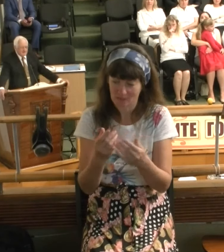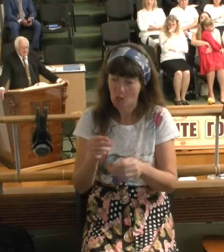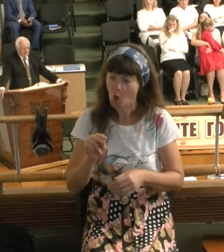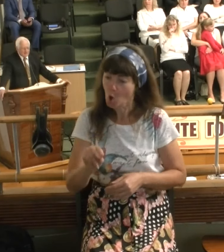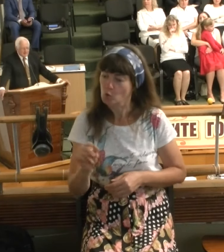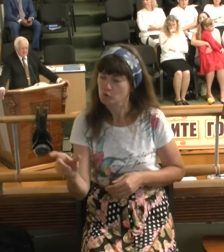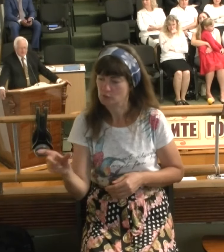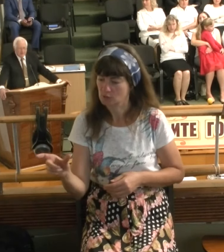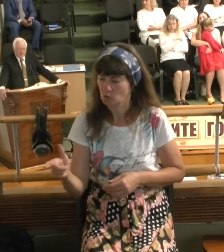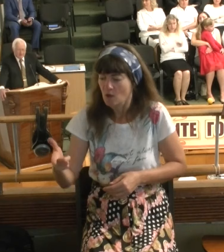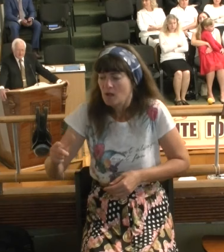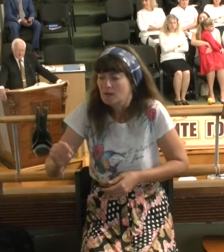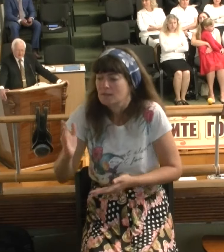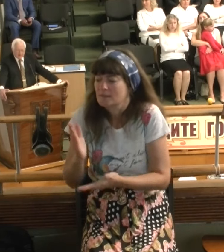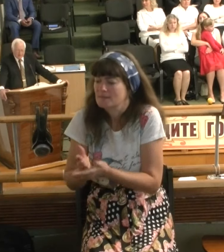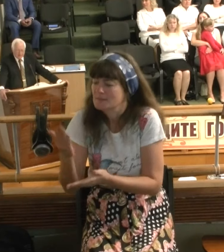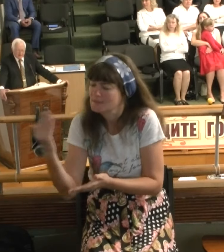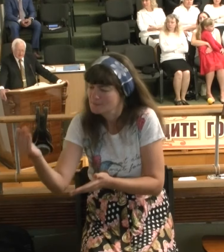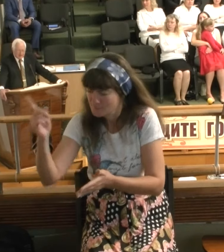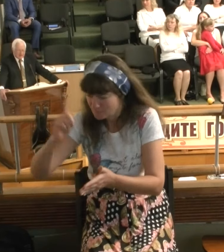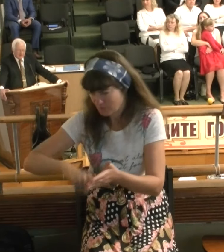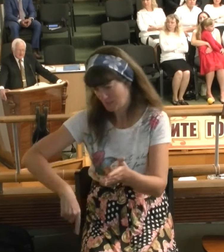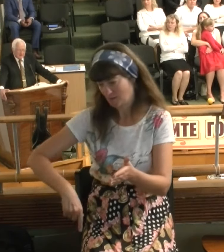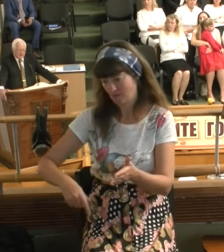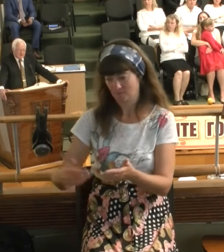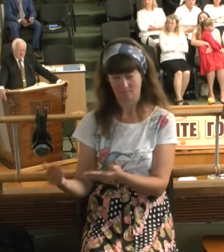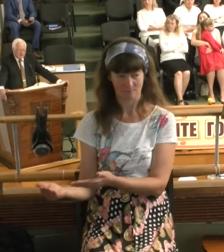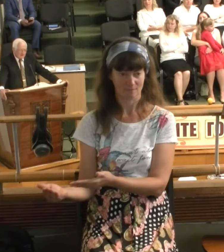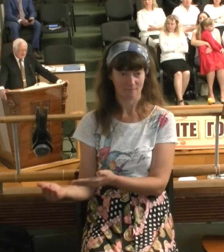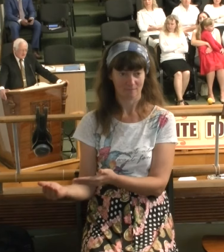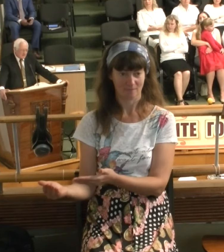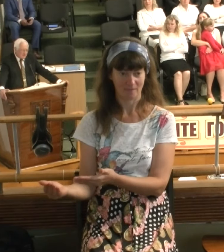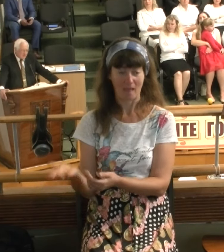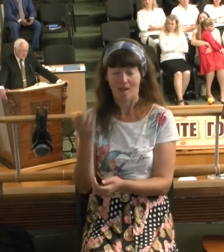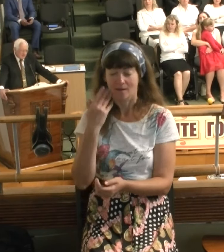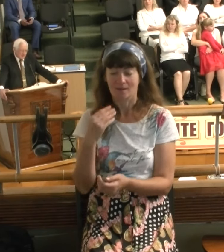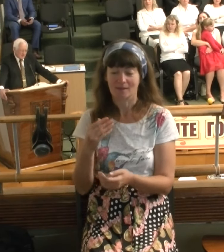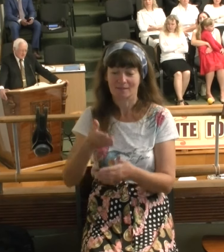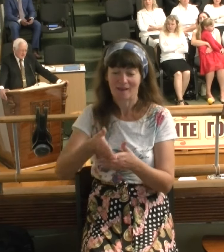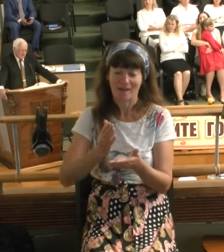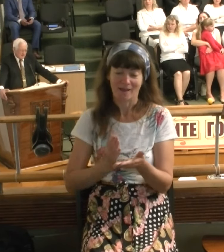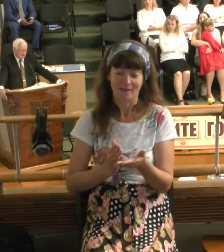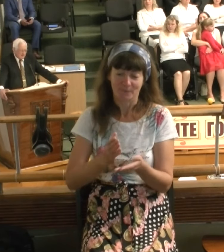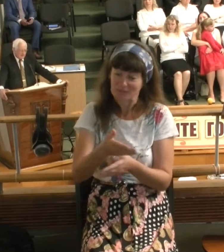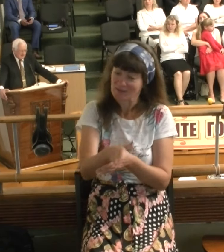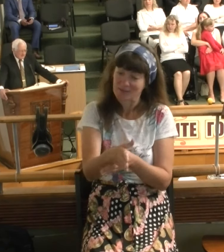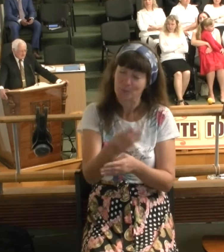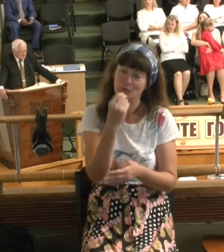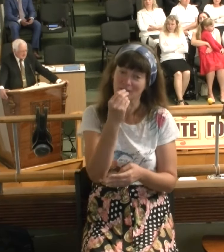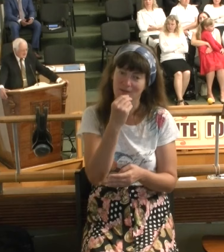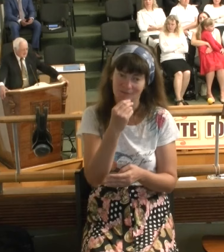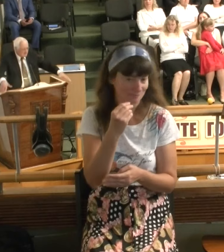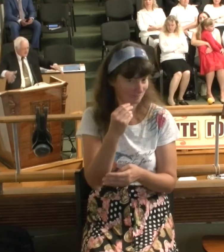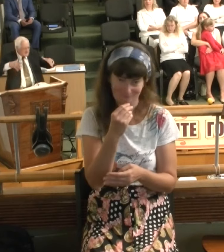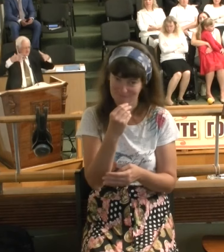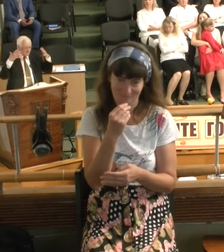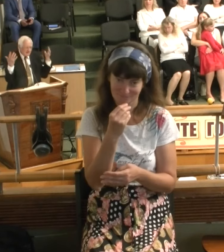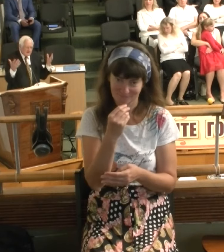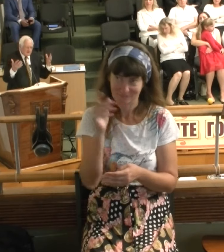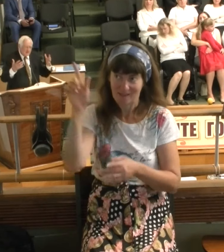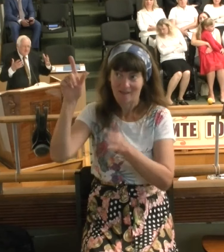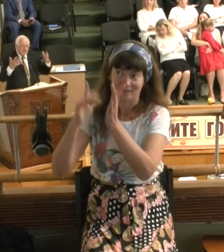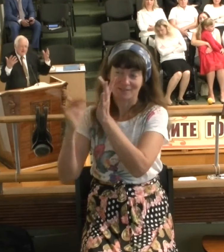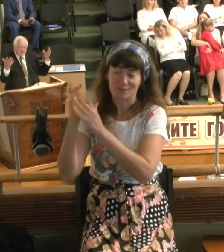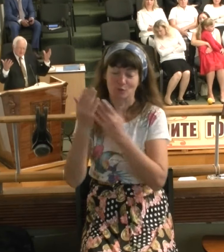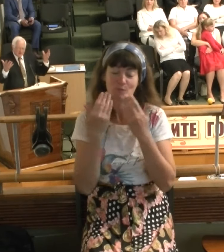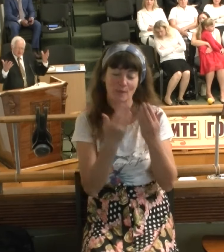Когда они хлеб с рыбой ели? Нет, когда буря была на море. Когда они